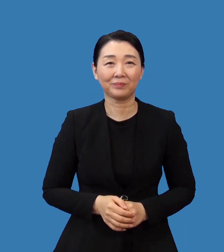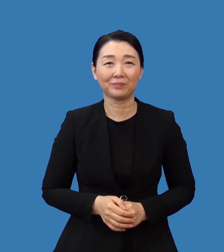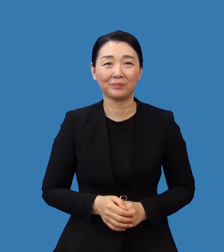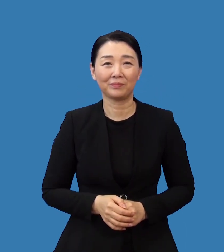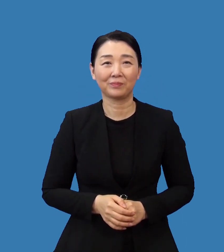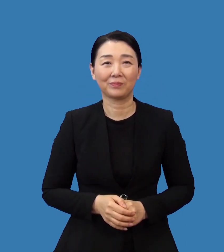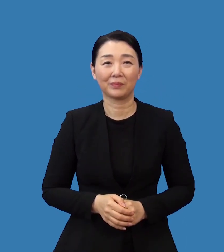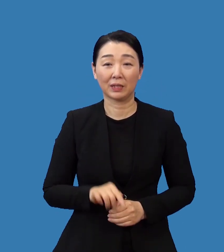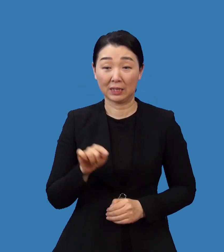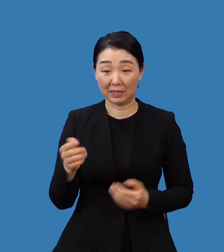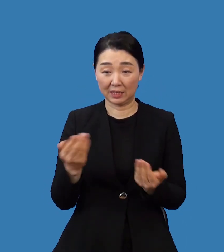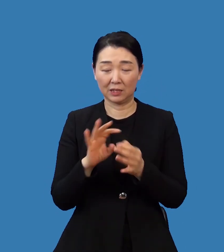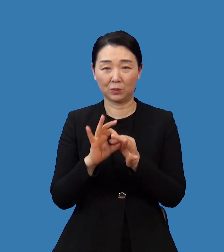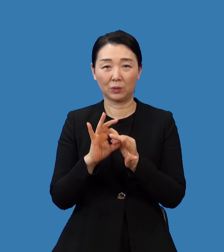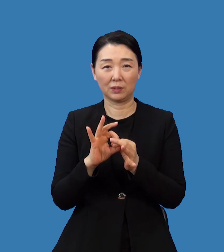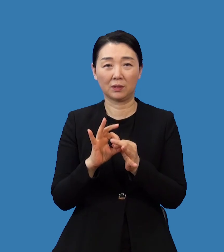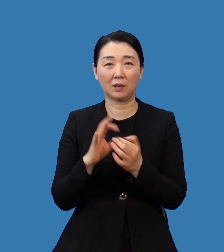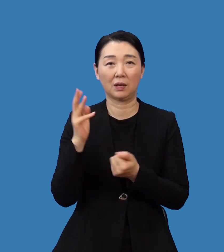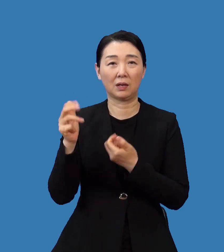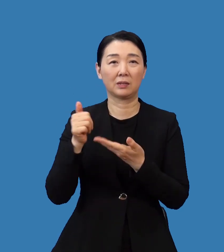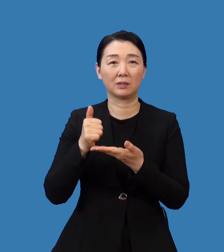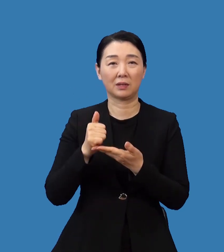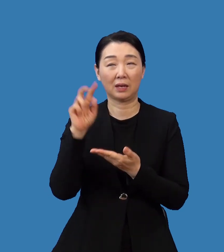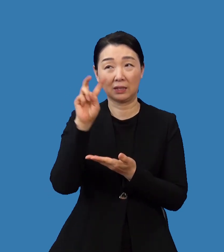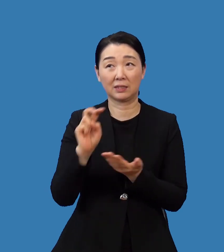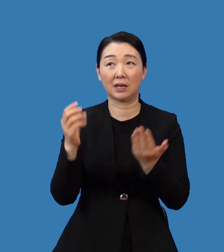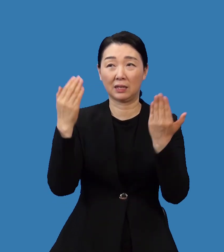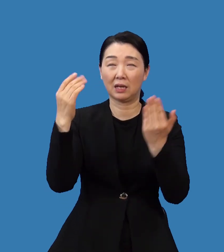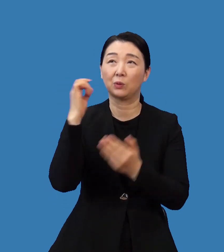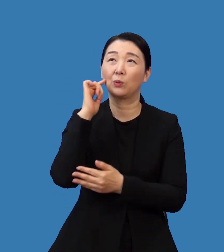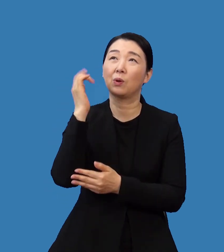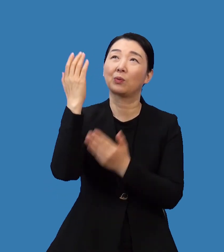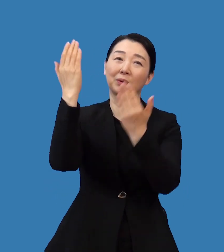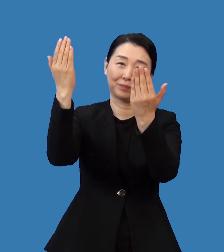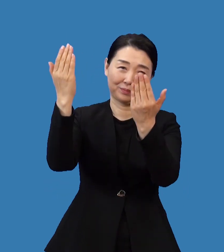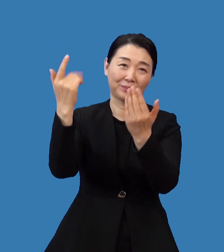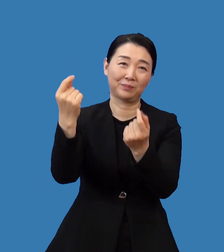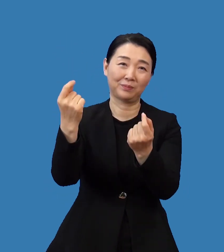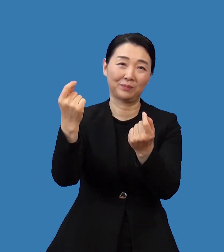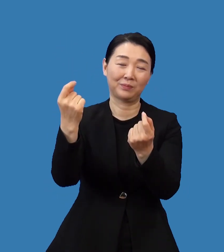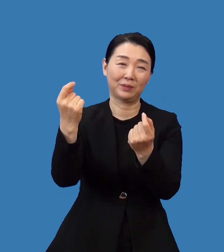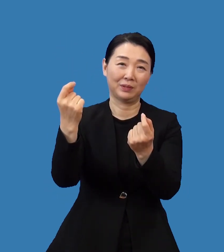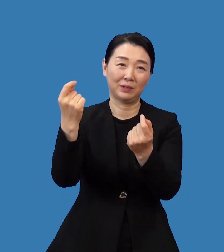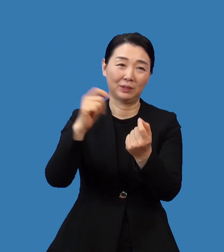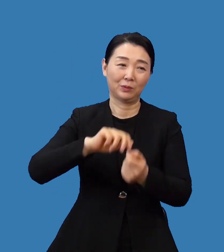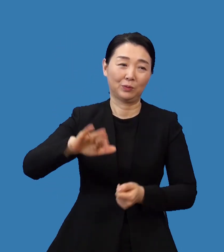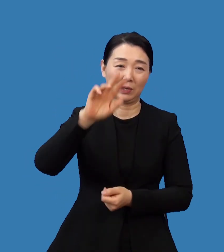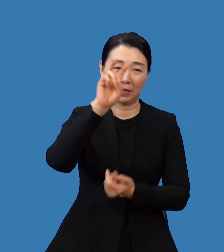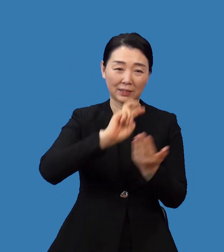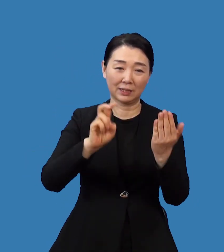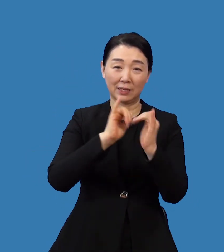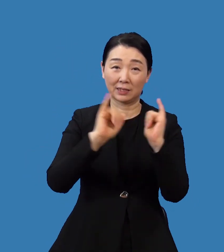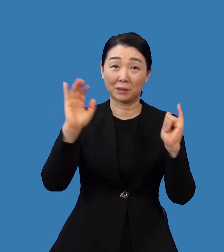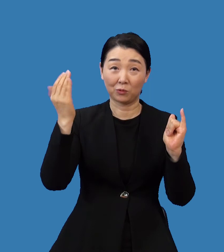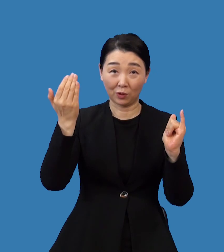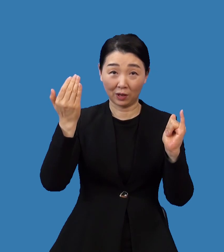그들은 이 일을 통해서 하나님께 찬양과 영광을 돌린 것입니다. 우리가 찬양의 사람이 된다고